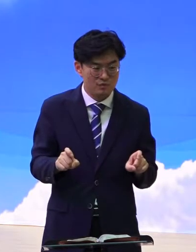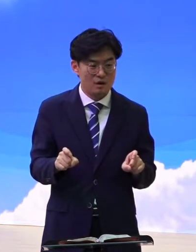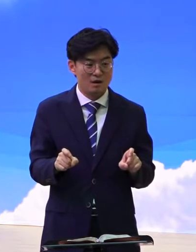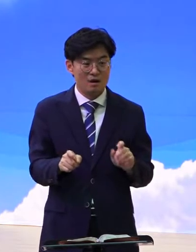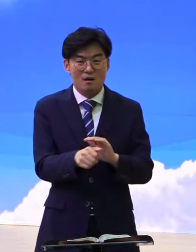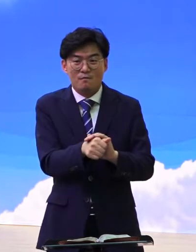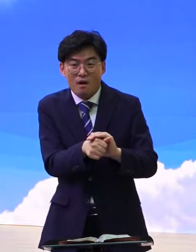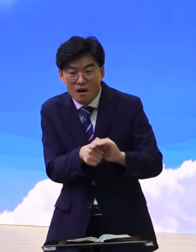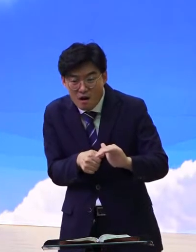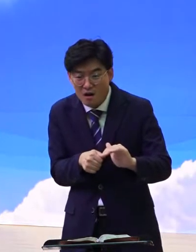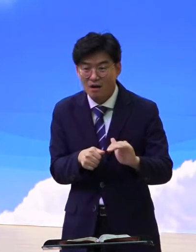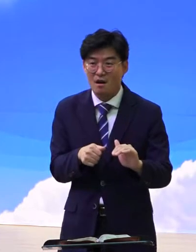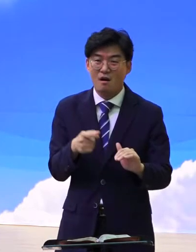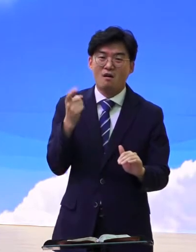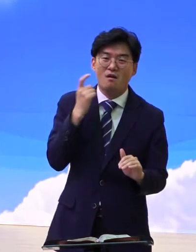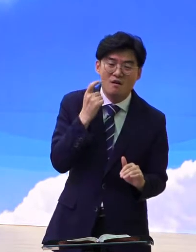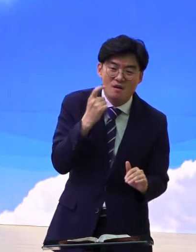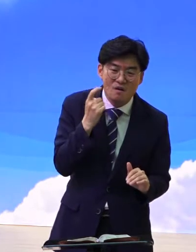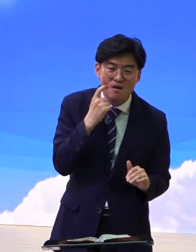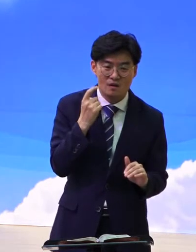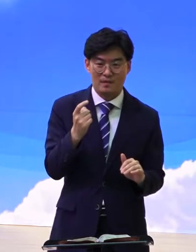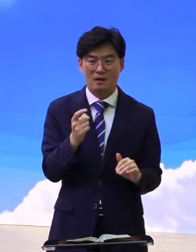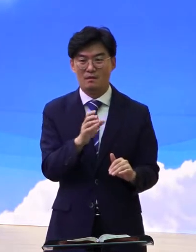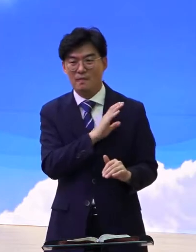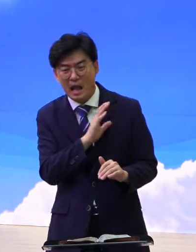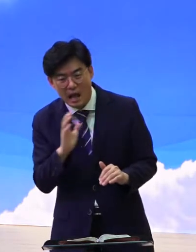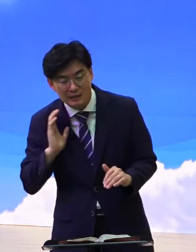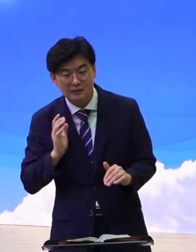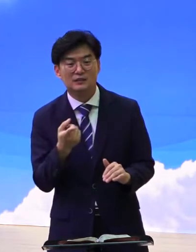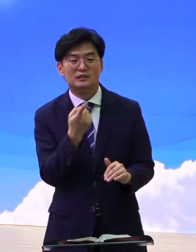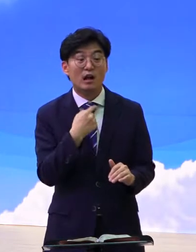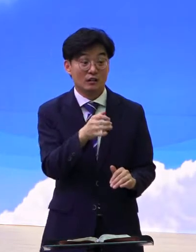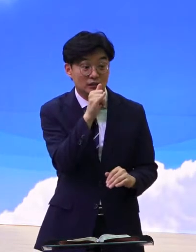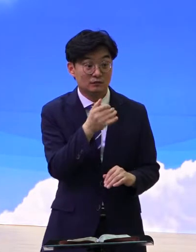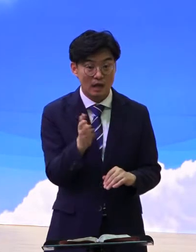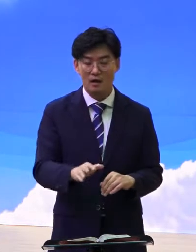지금은 다른 사람이 되어서 예수님을 담대하게 선포했습니다.